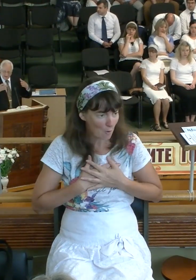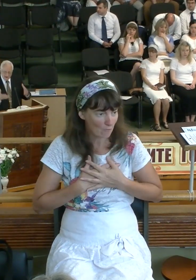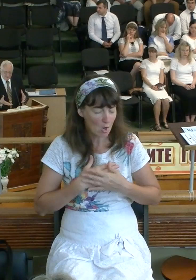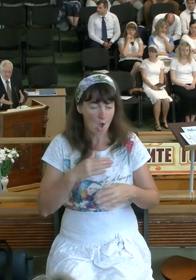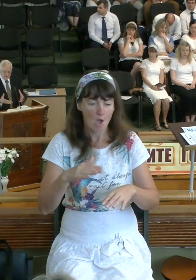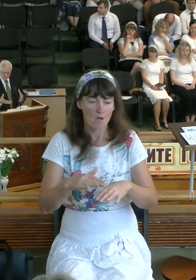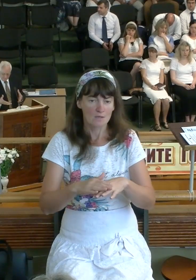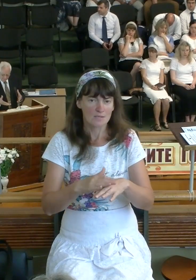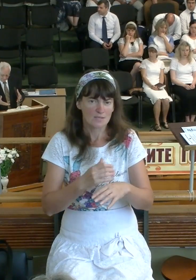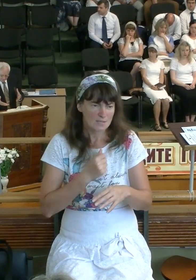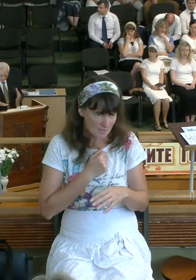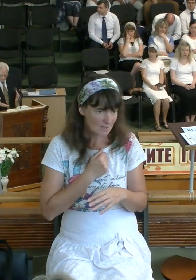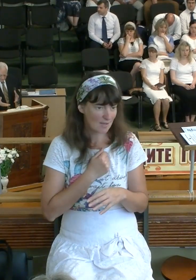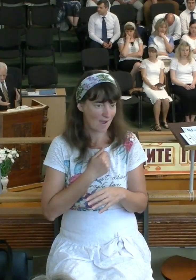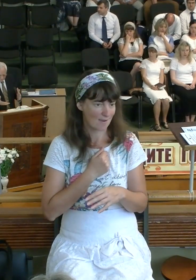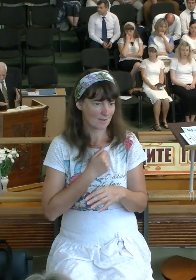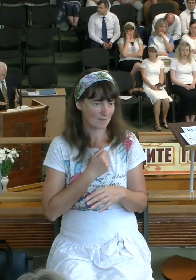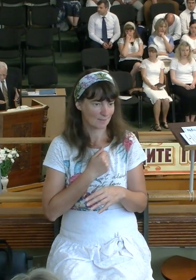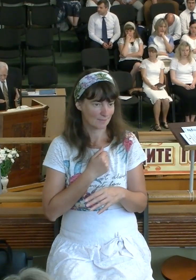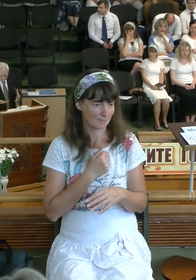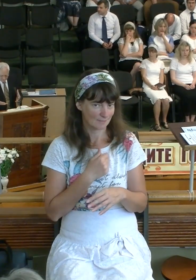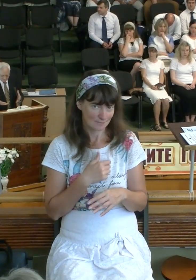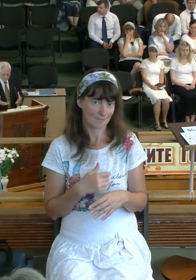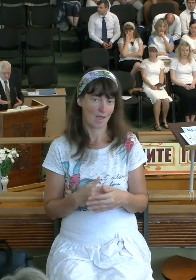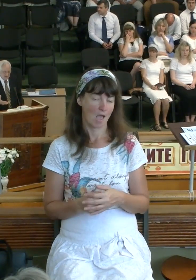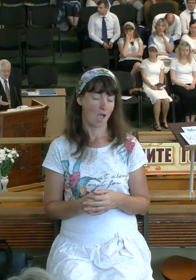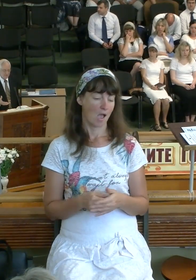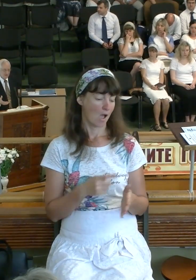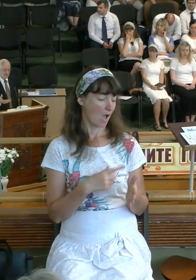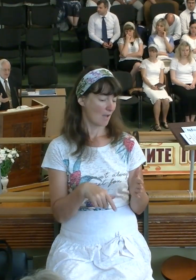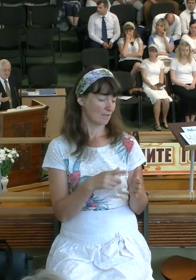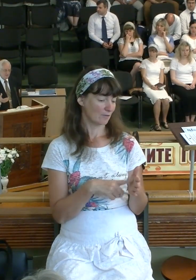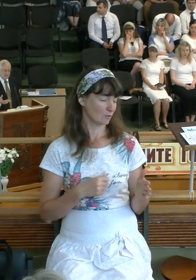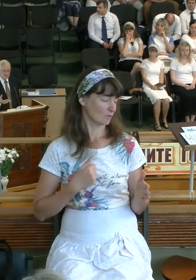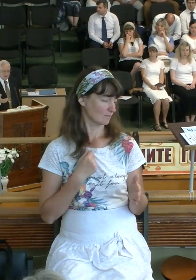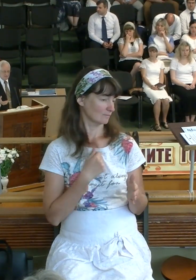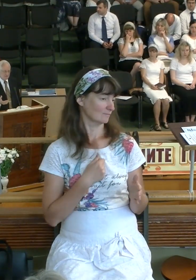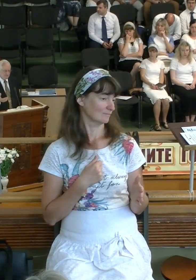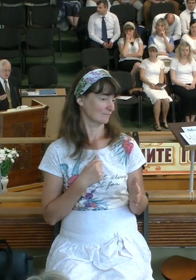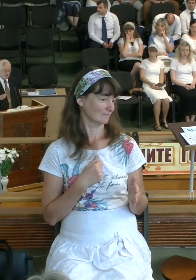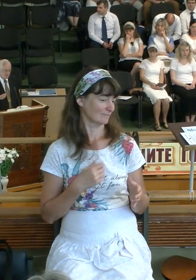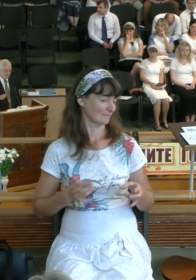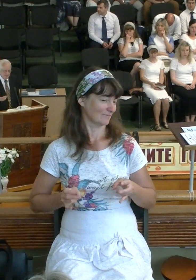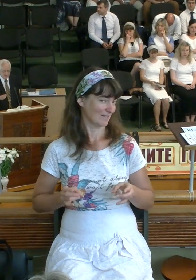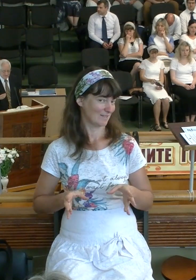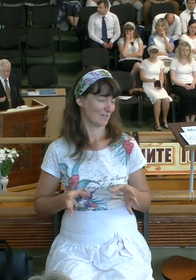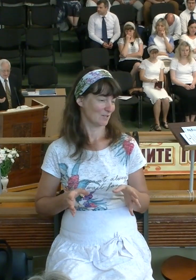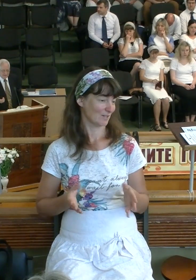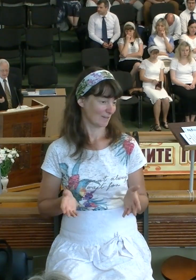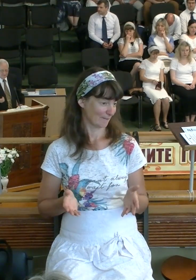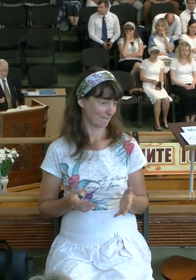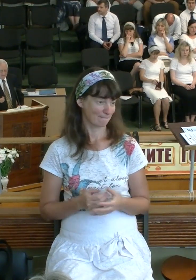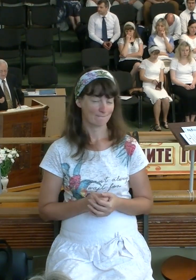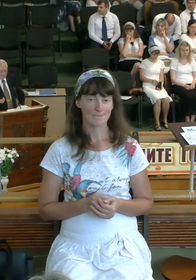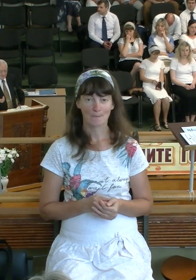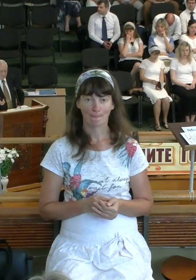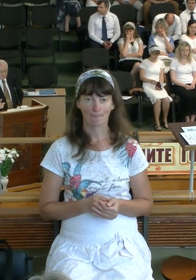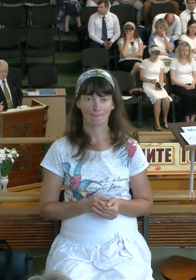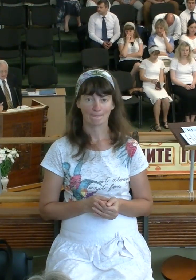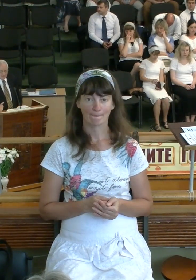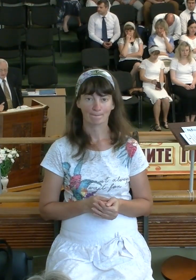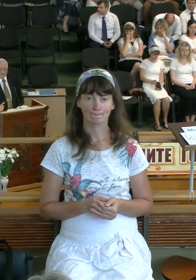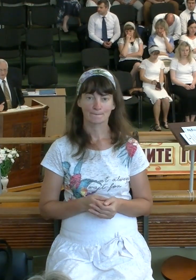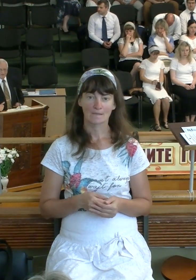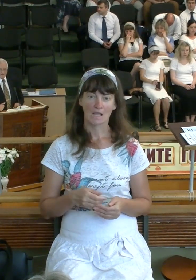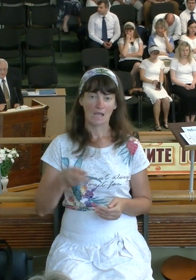в желаниях. Римлянам 8:9 мы читаем. Послание Римлянам 8:9 стих, мы знаем